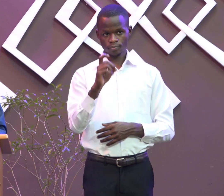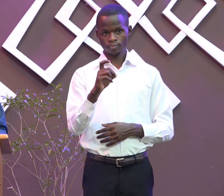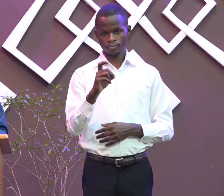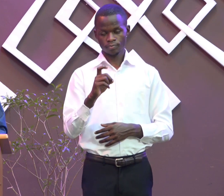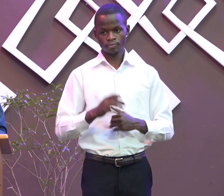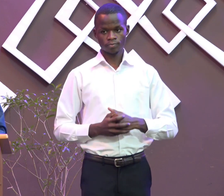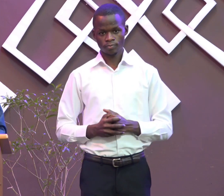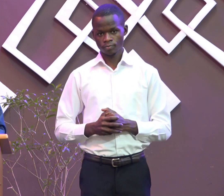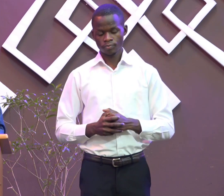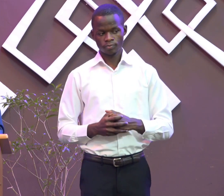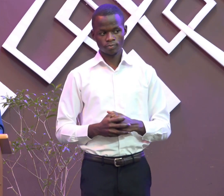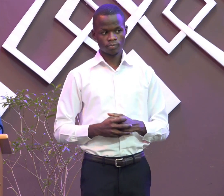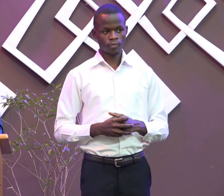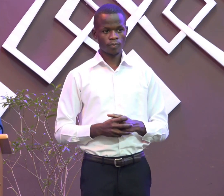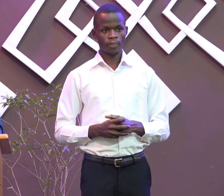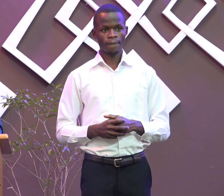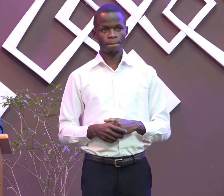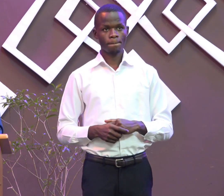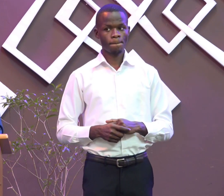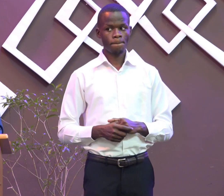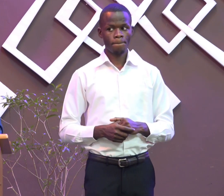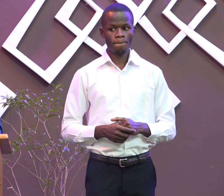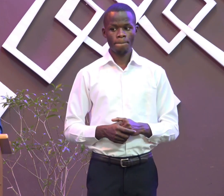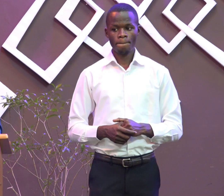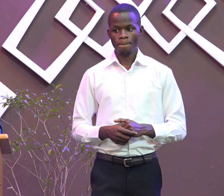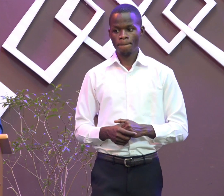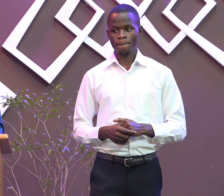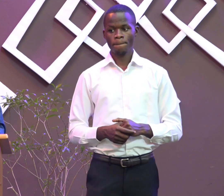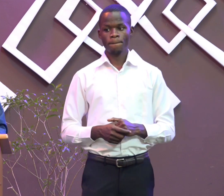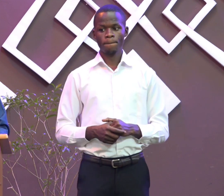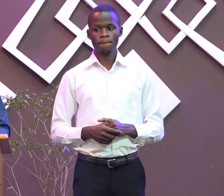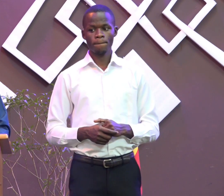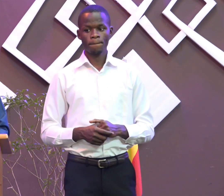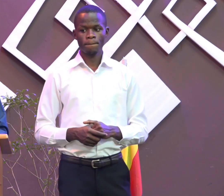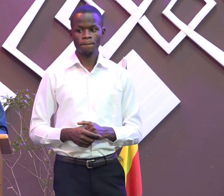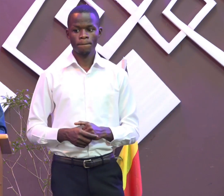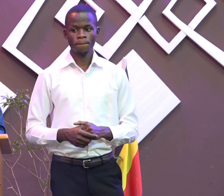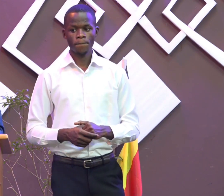*1 webyuma bwabachi aliyo kama atubere